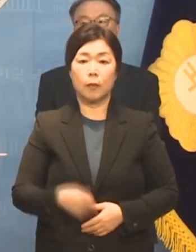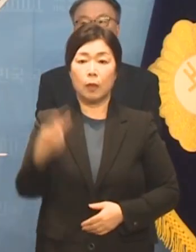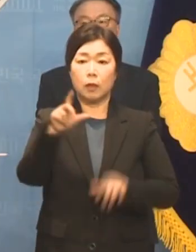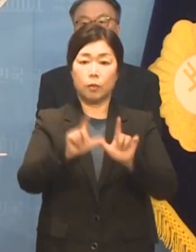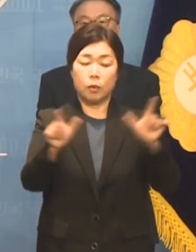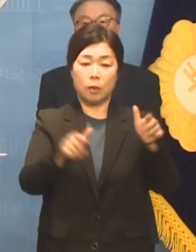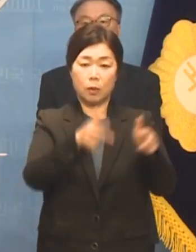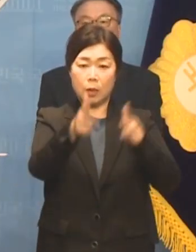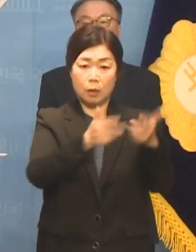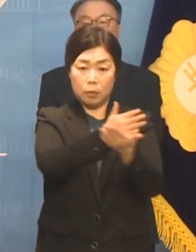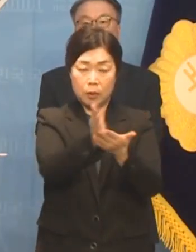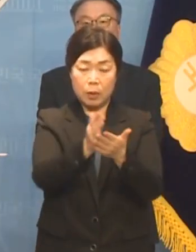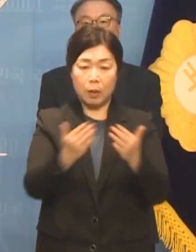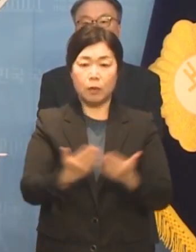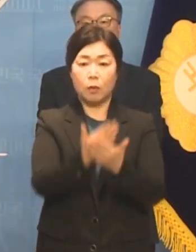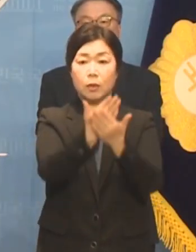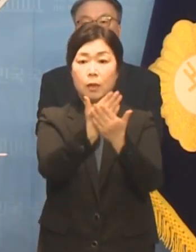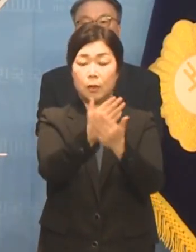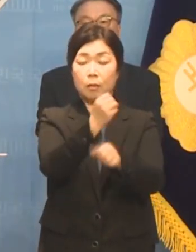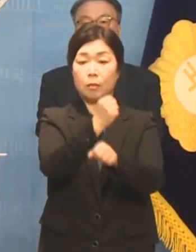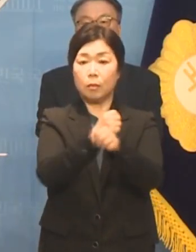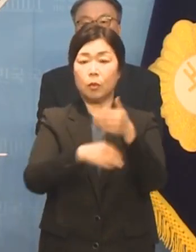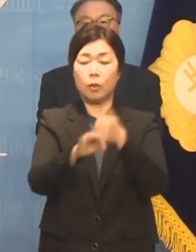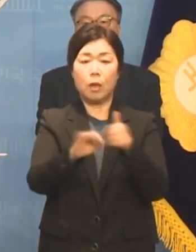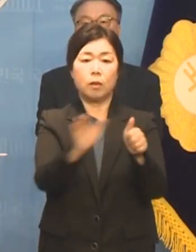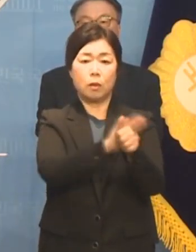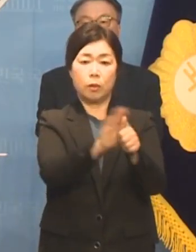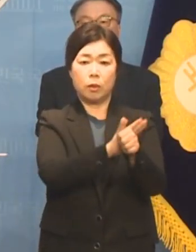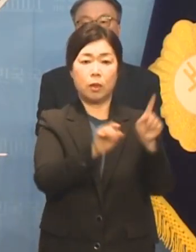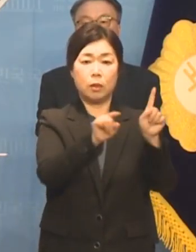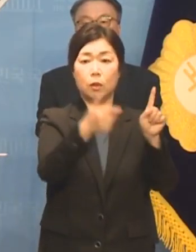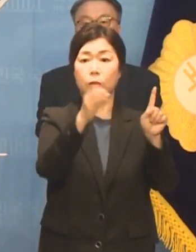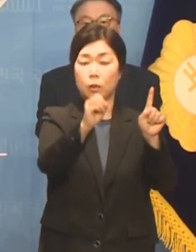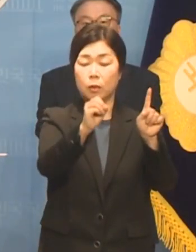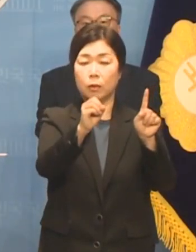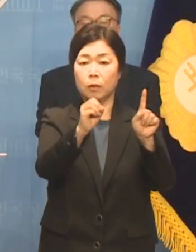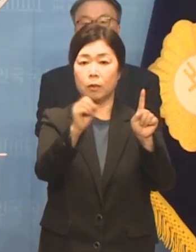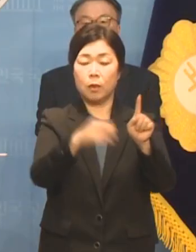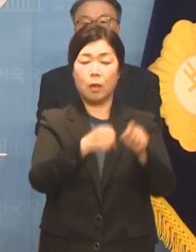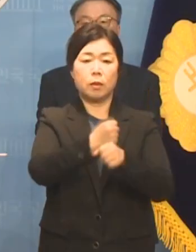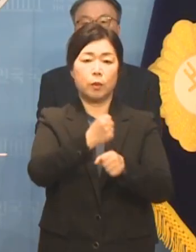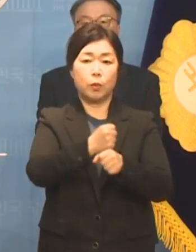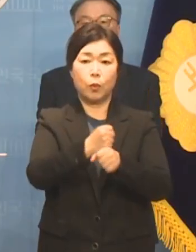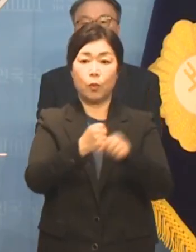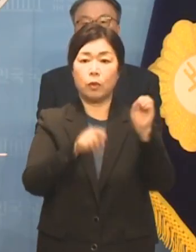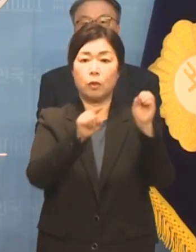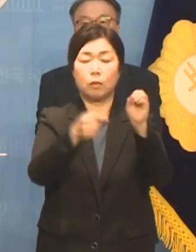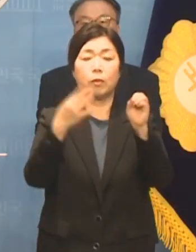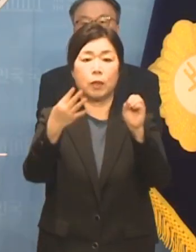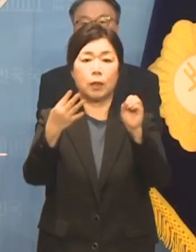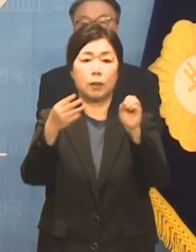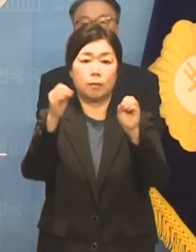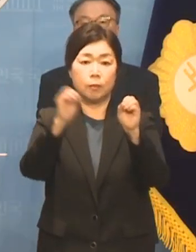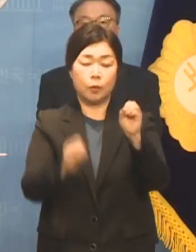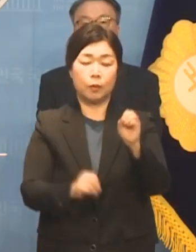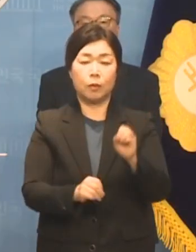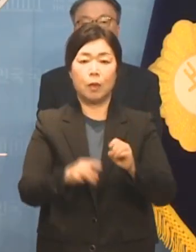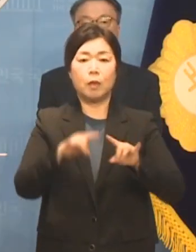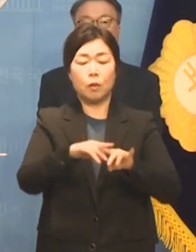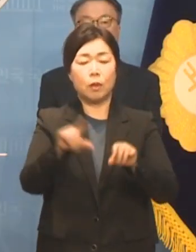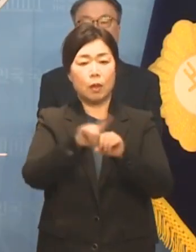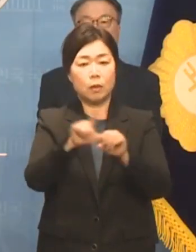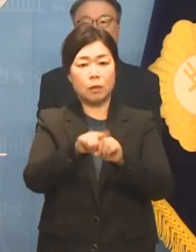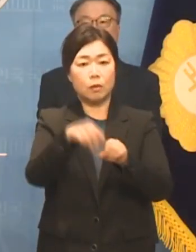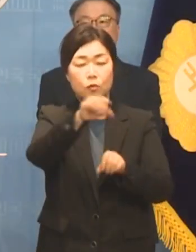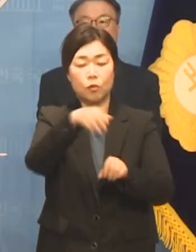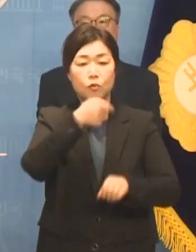25년 산업별 성장 기여도는 서비스업 1.0, 제조업 0.4, 전기가스